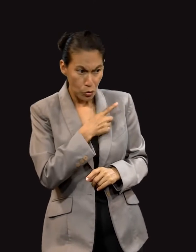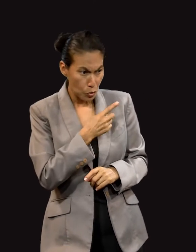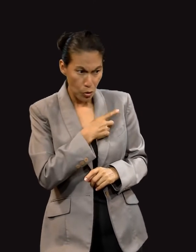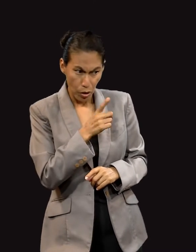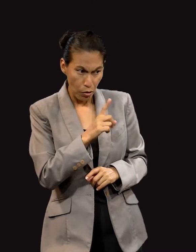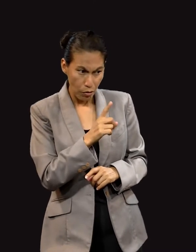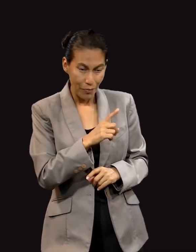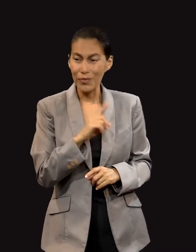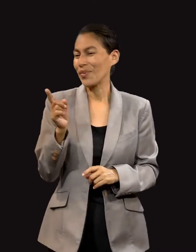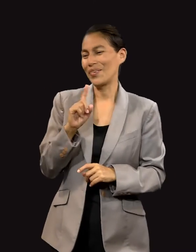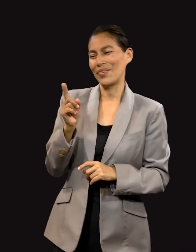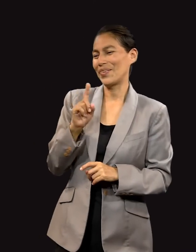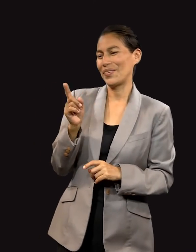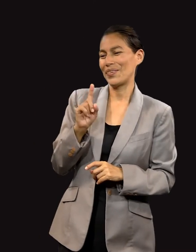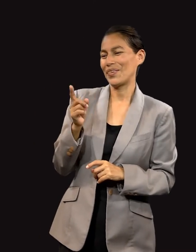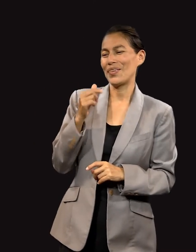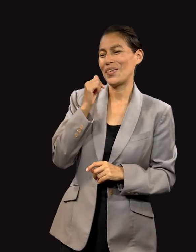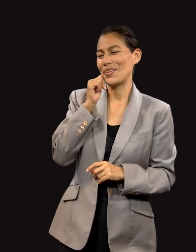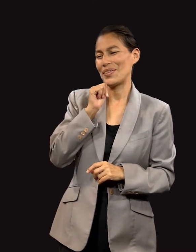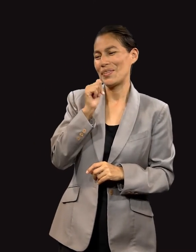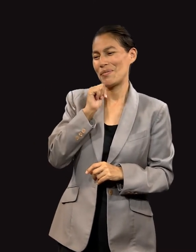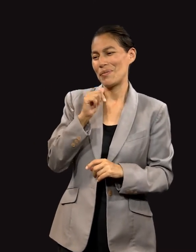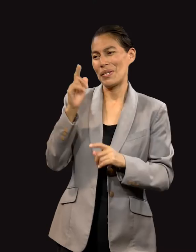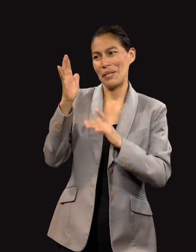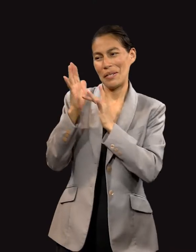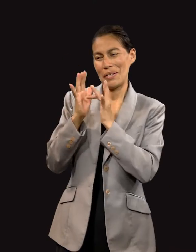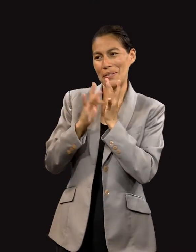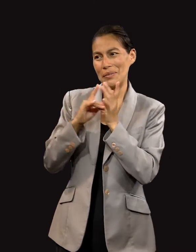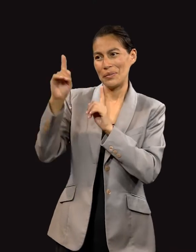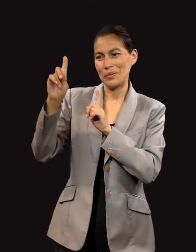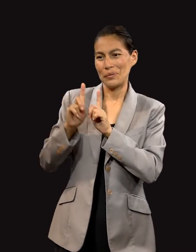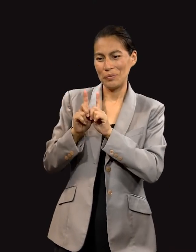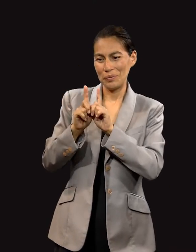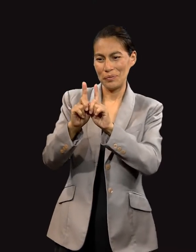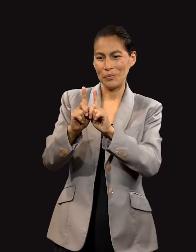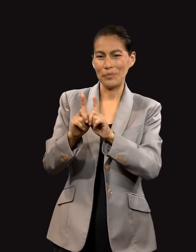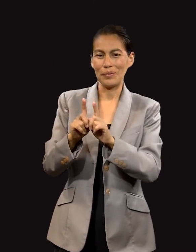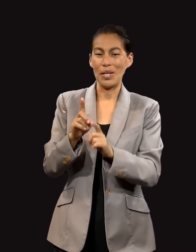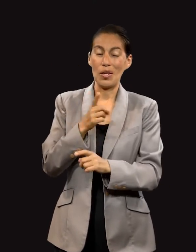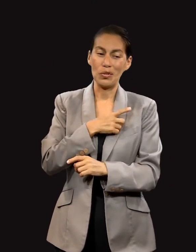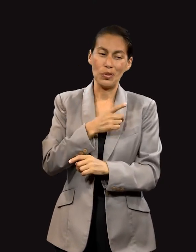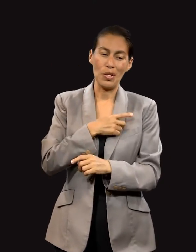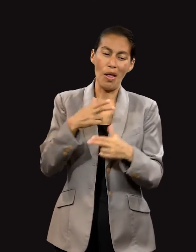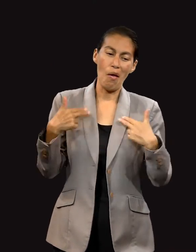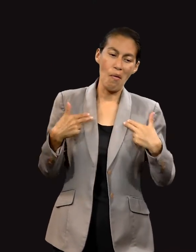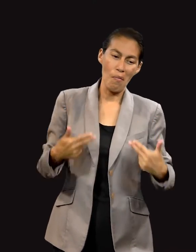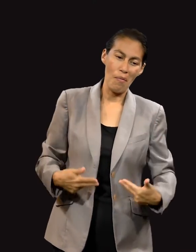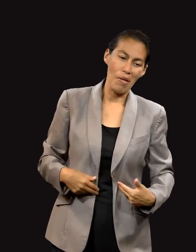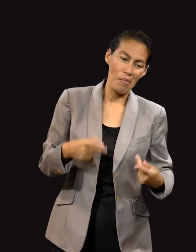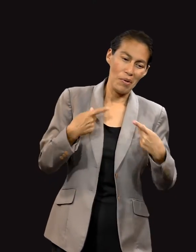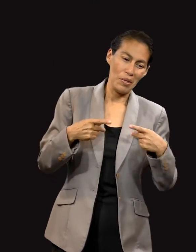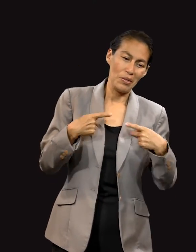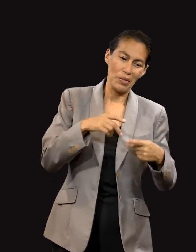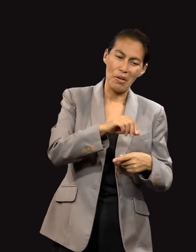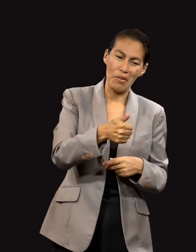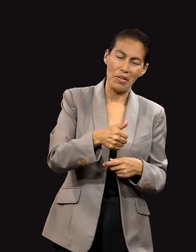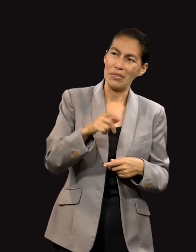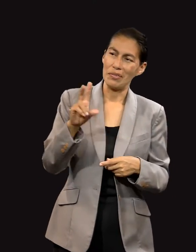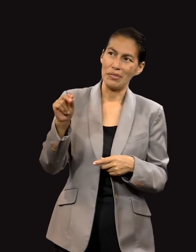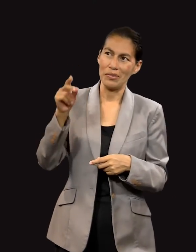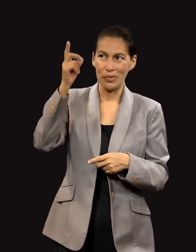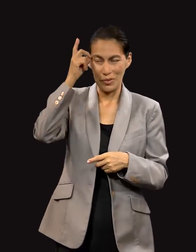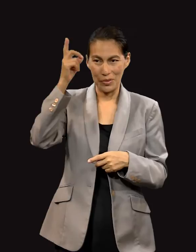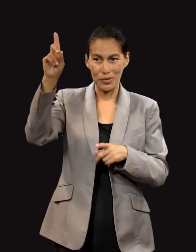hablando. Porque latica con Dios todo el tiempo y Dios le habla porque es un diálogo. Sí. No es nada más un monólogo donde yo